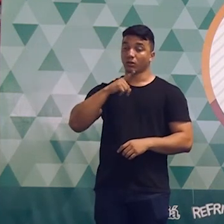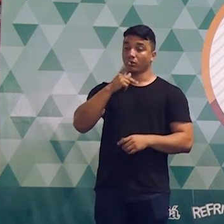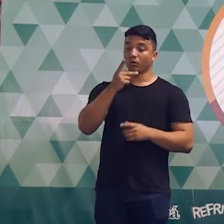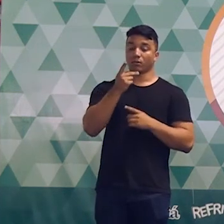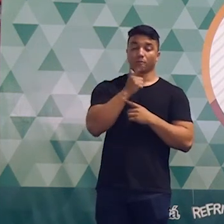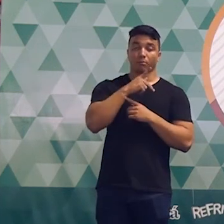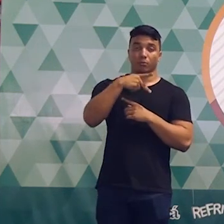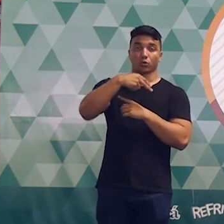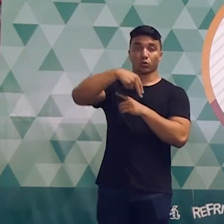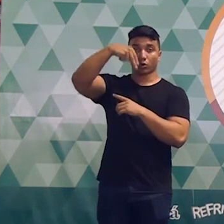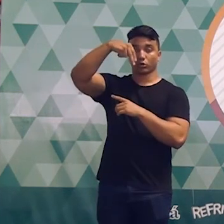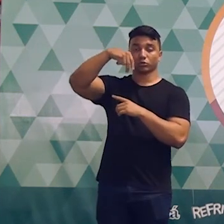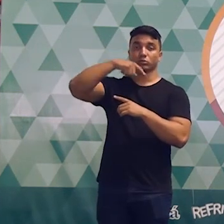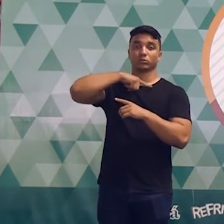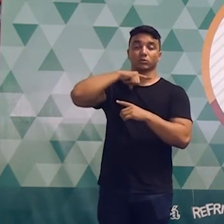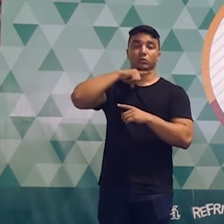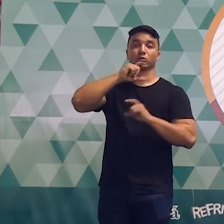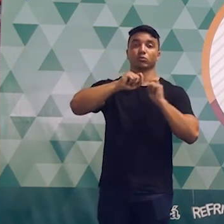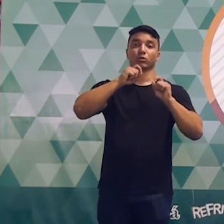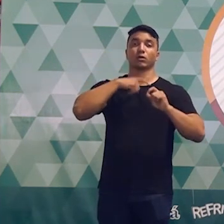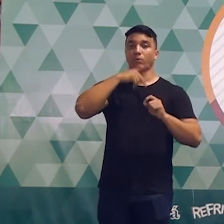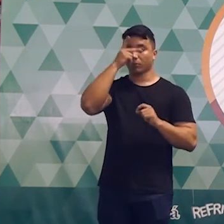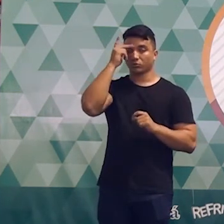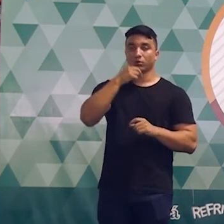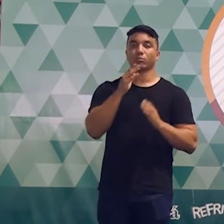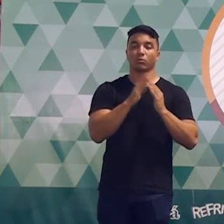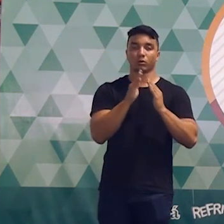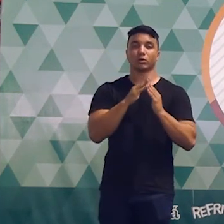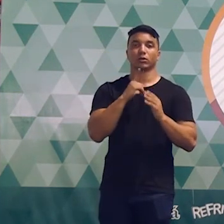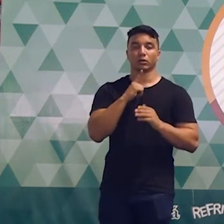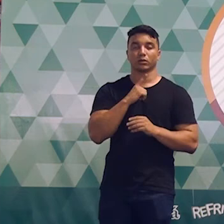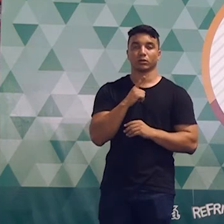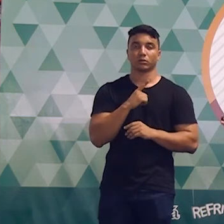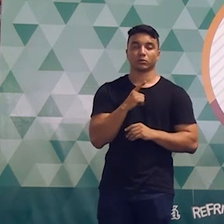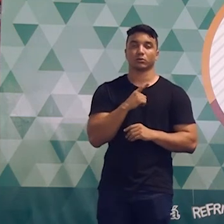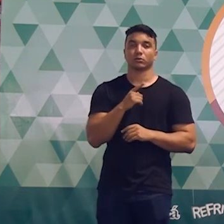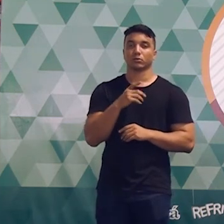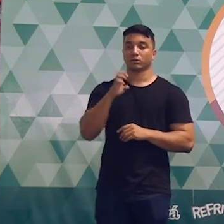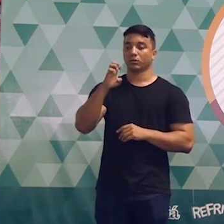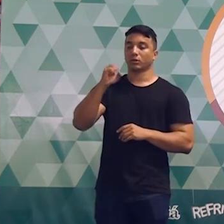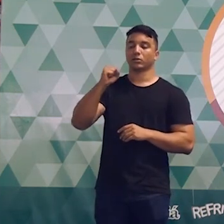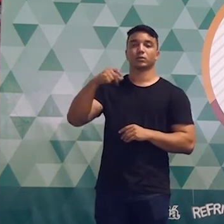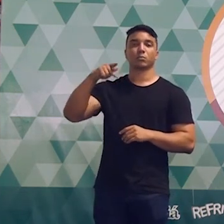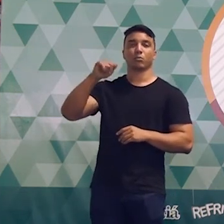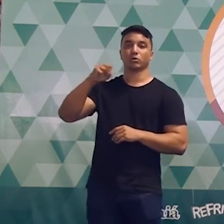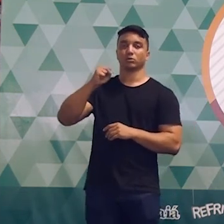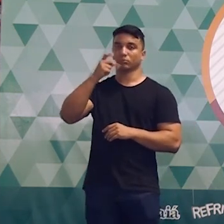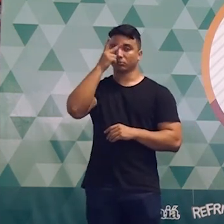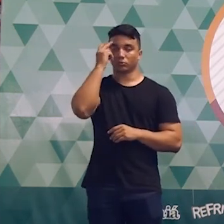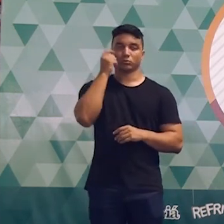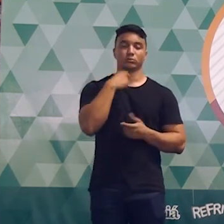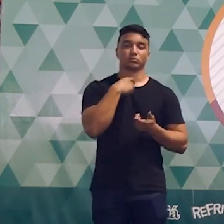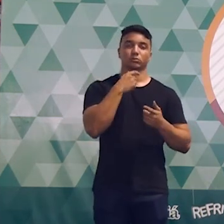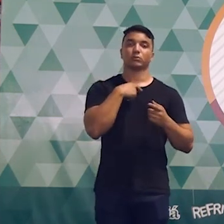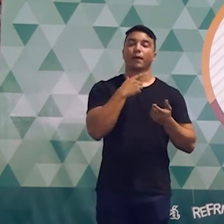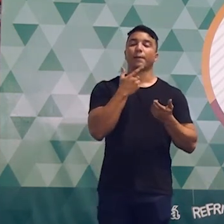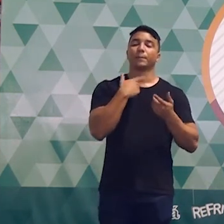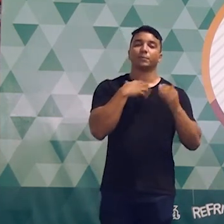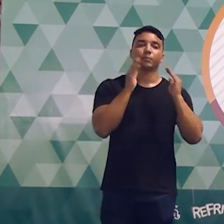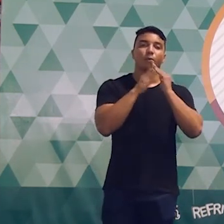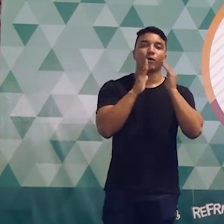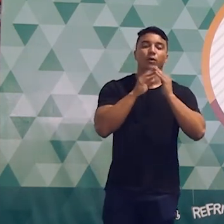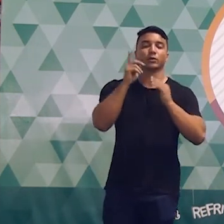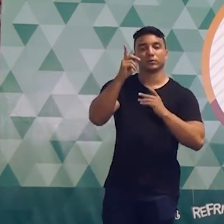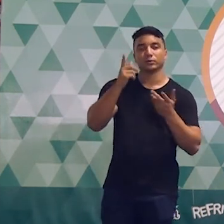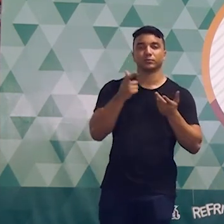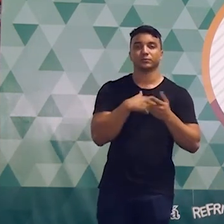Norte, na região norte do planeta, tem gente morando. Os esquimós, por exemplo, é um pessoal que está lá no extremo